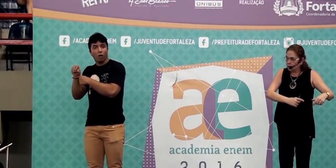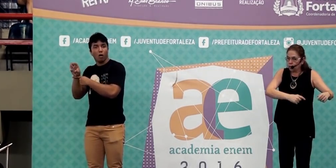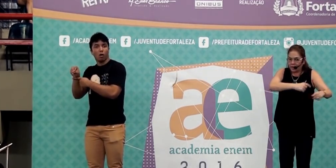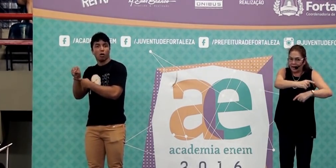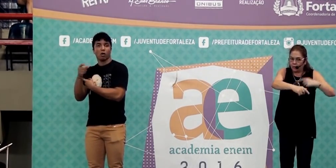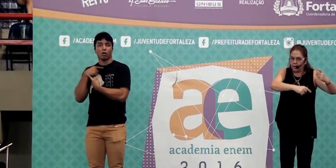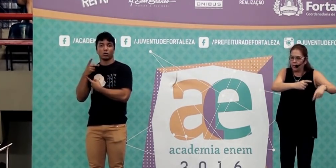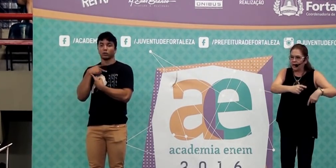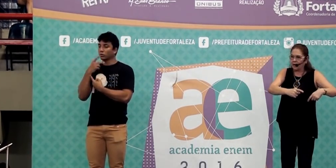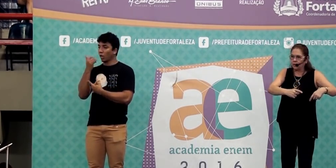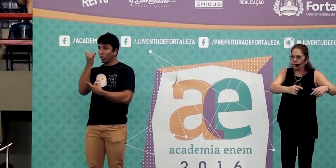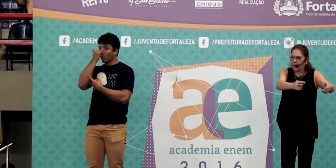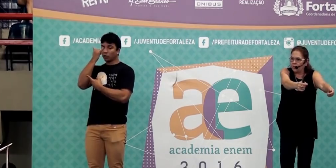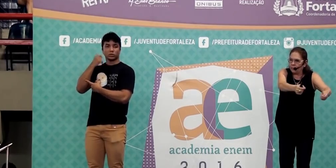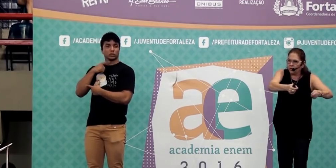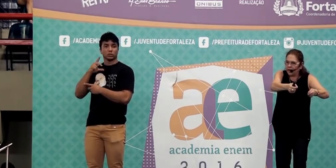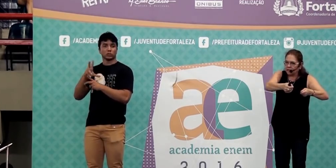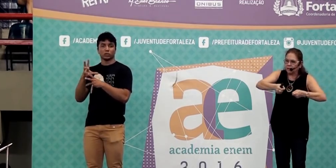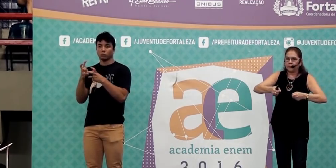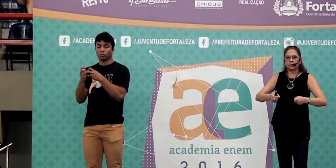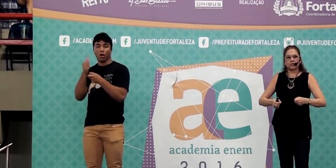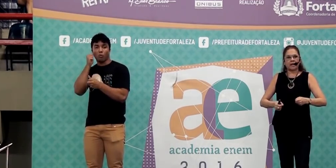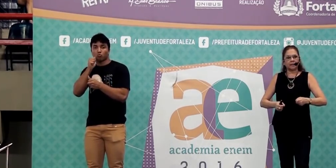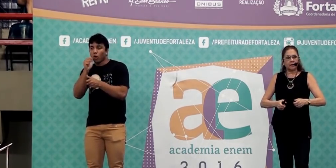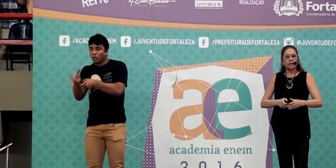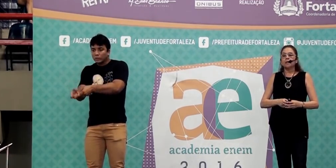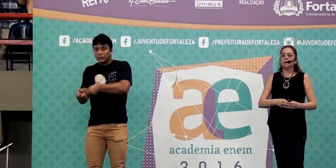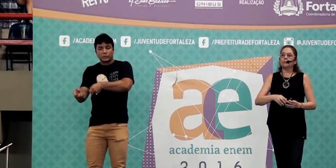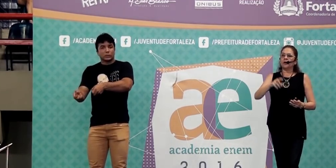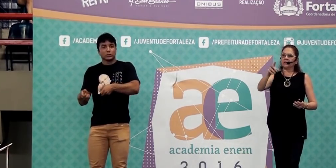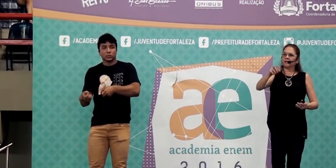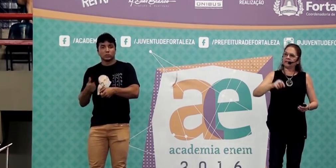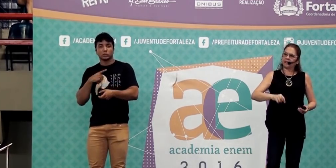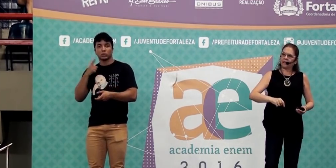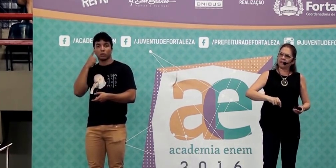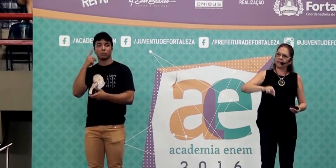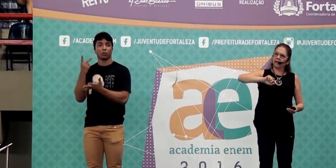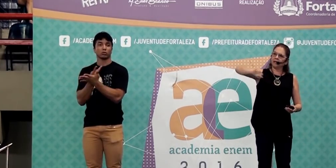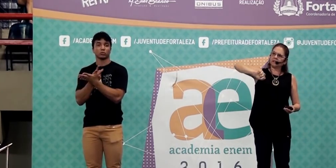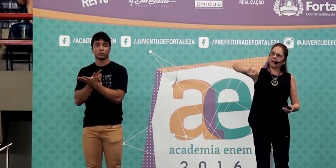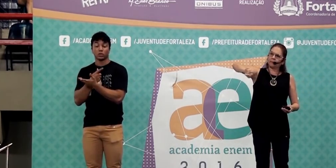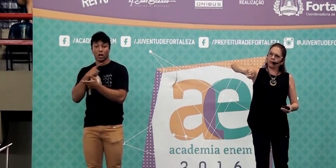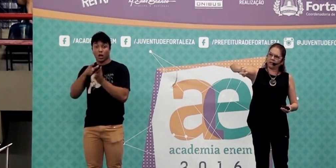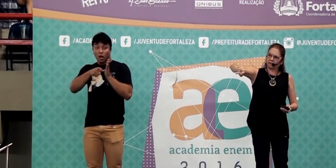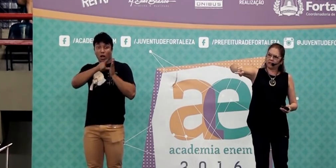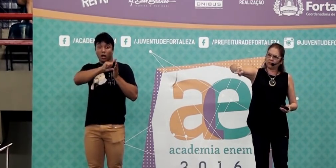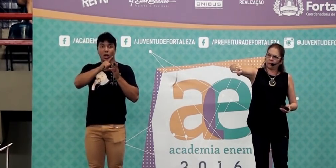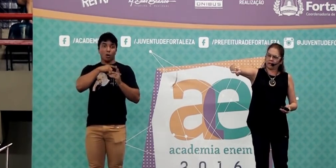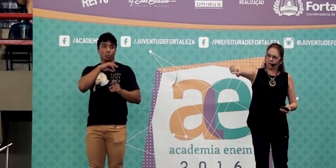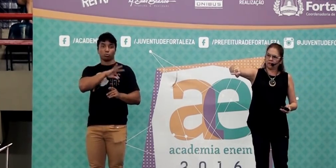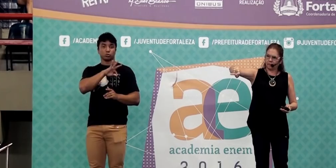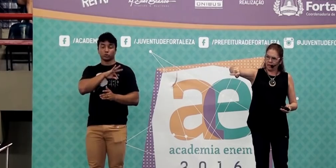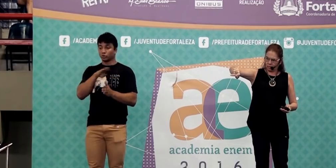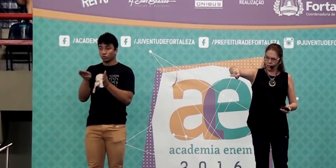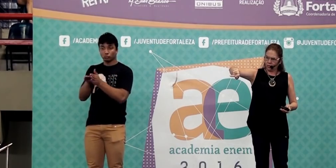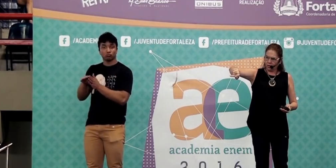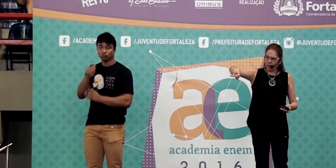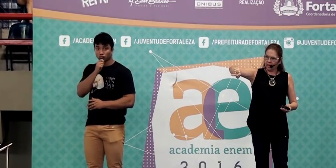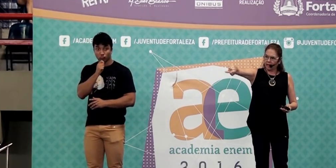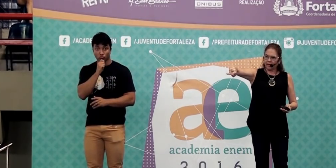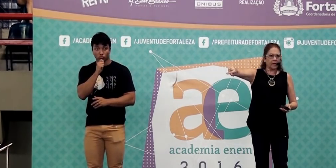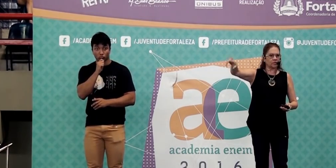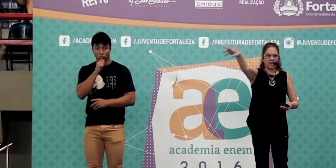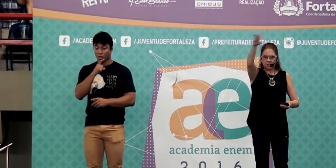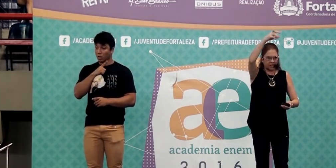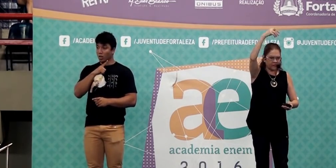outros. Do carro lá, o maracujá, uma mulher sendo puxada. E pode ter certeza, antes da polícia ter tomado conhecimento,